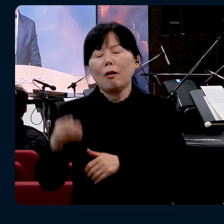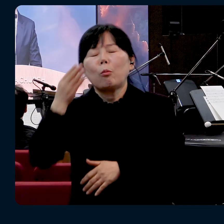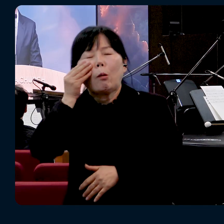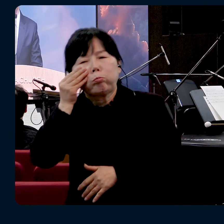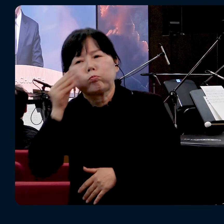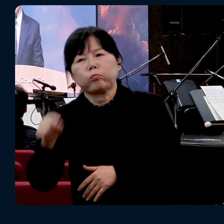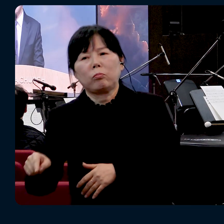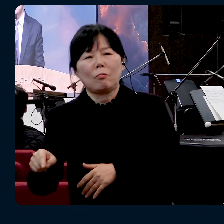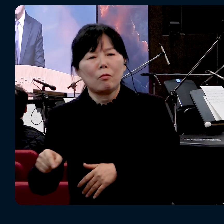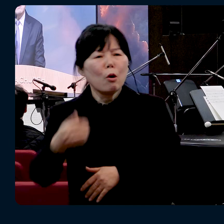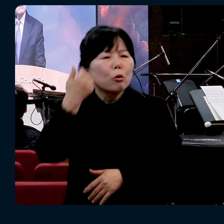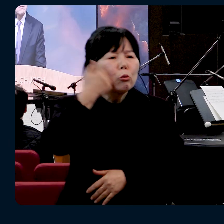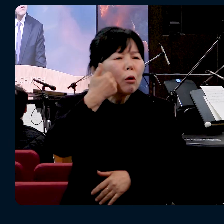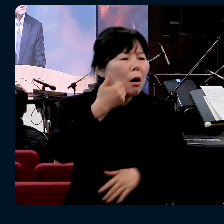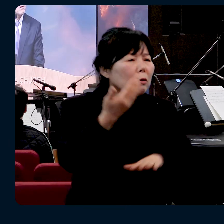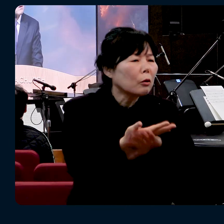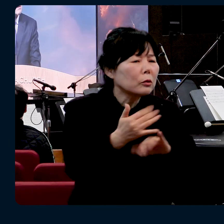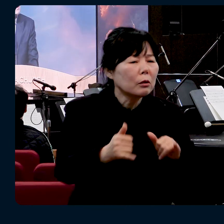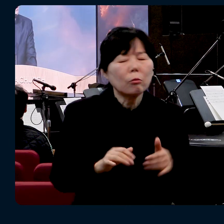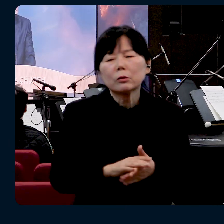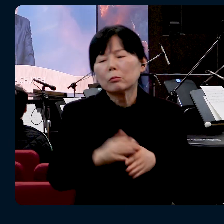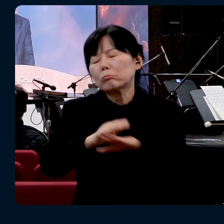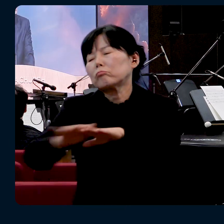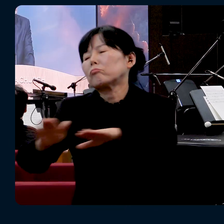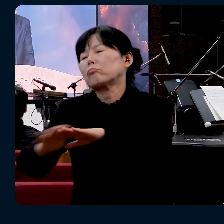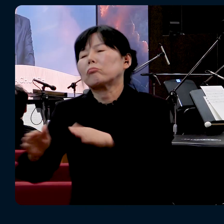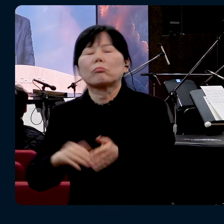그러다가 나중에 누가 치워요, 그냥. 그럼 끝이에요.